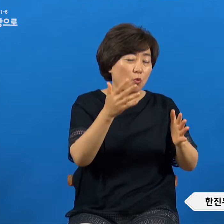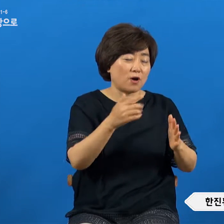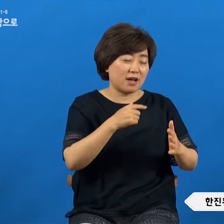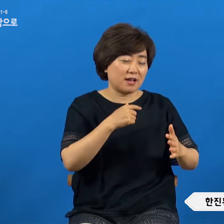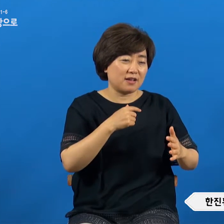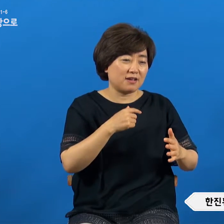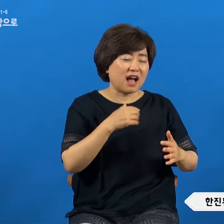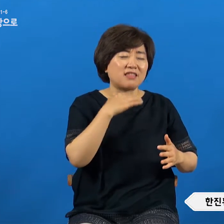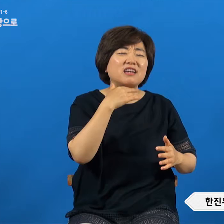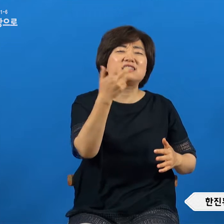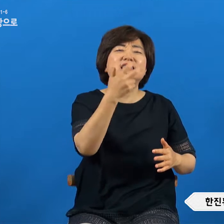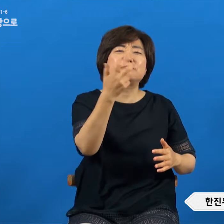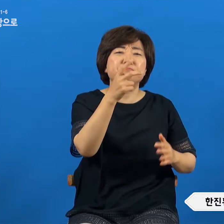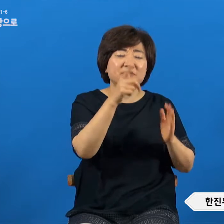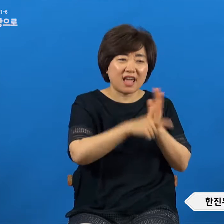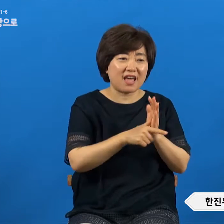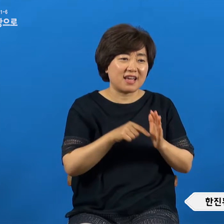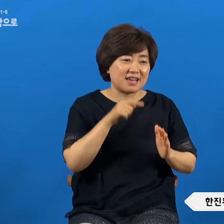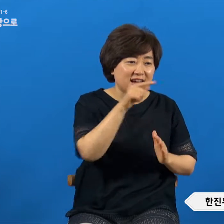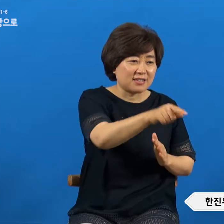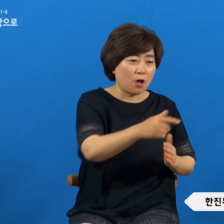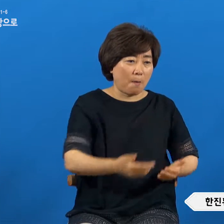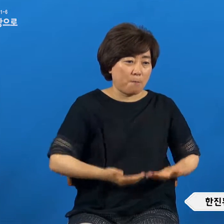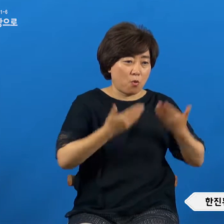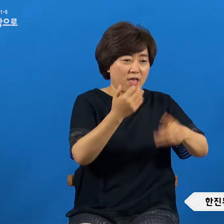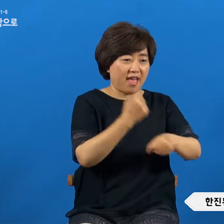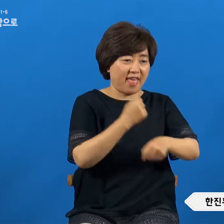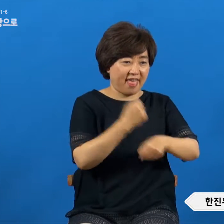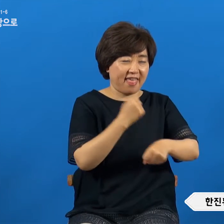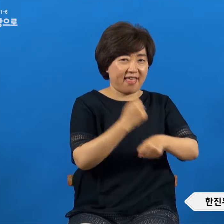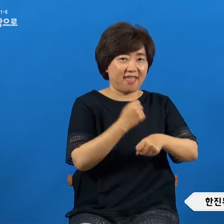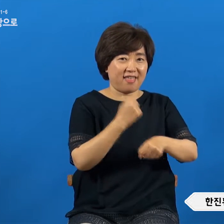남은 생을 살기로 그렇게 가슴을 불태우는 분도 계십니다.